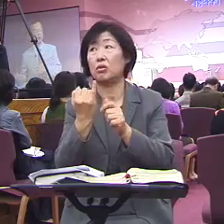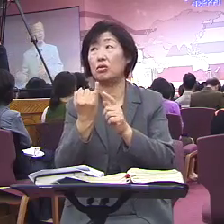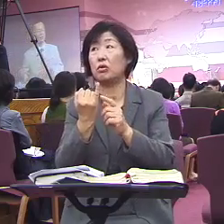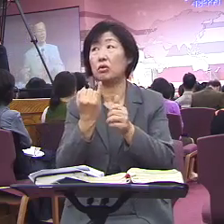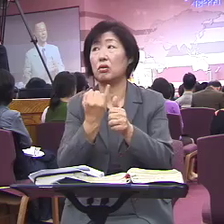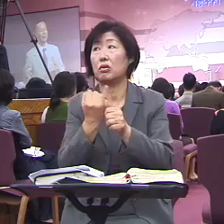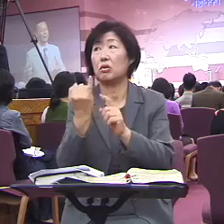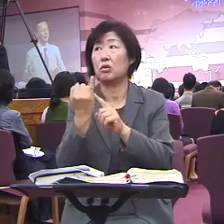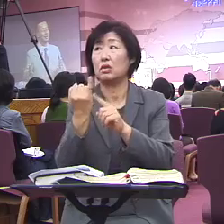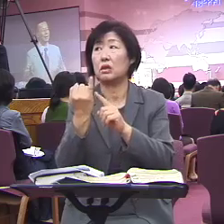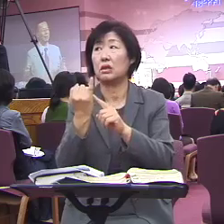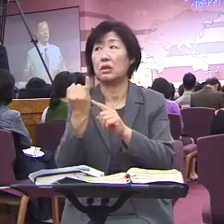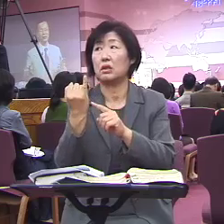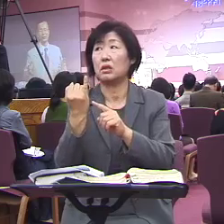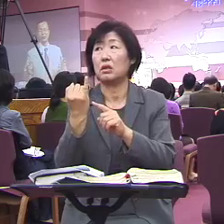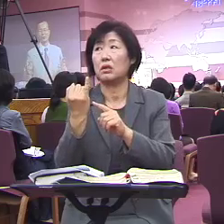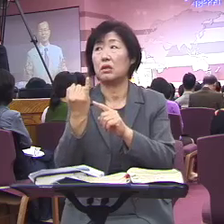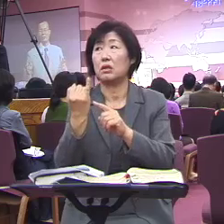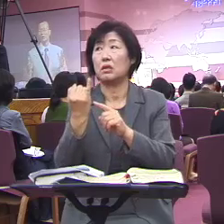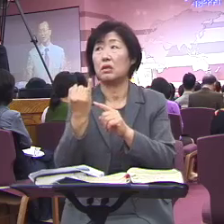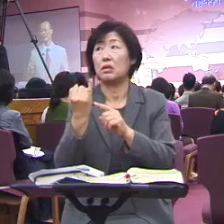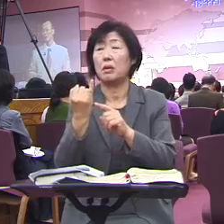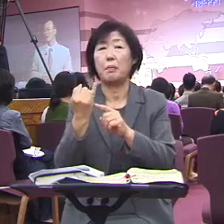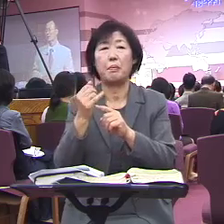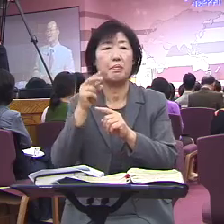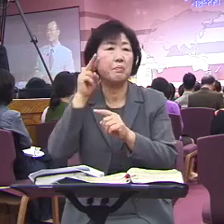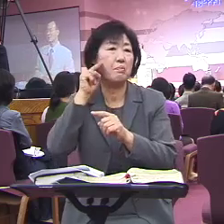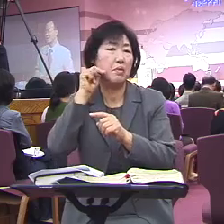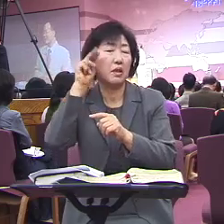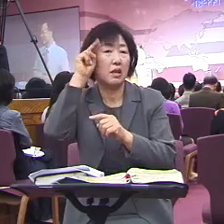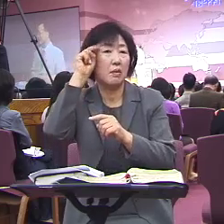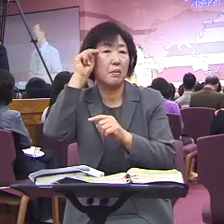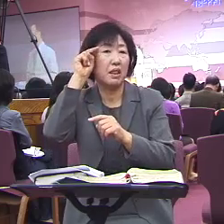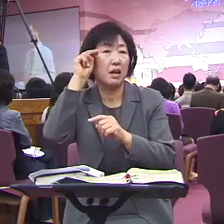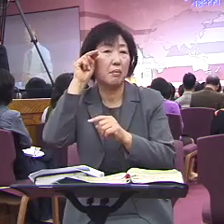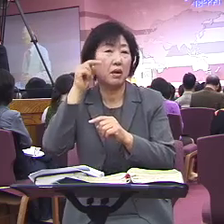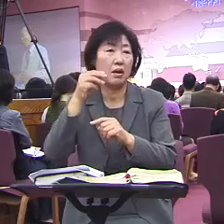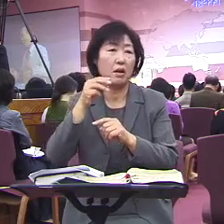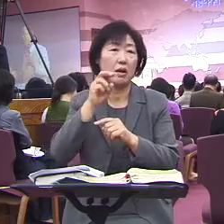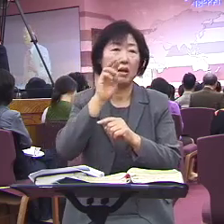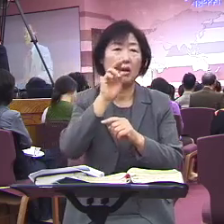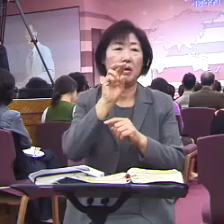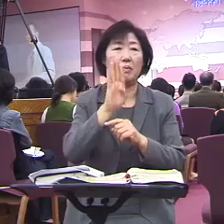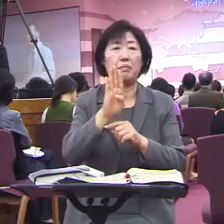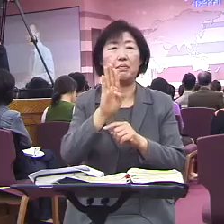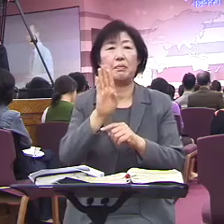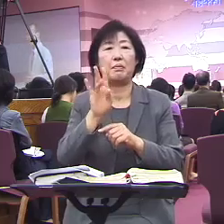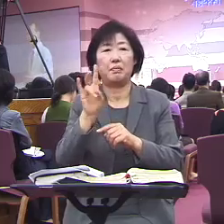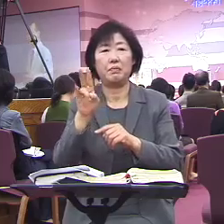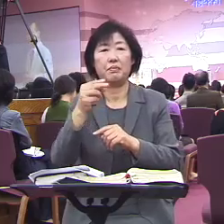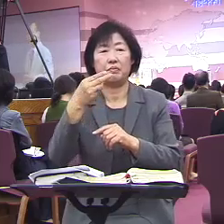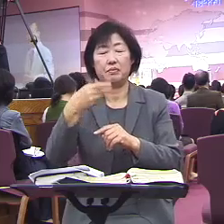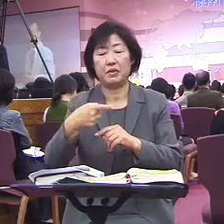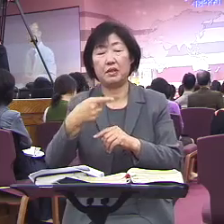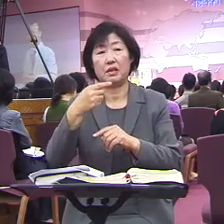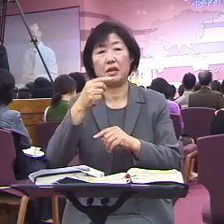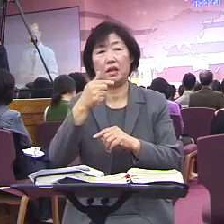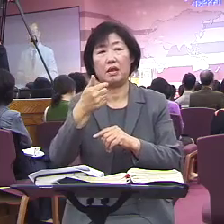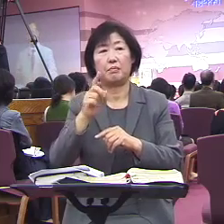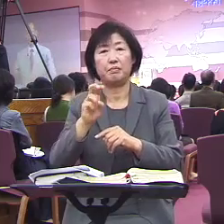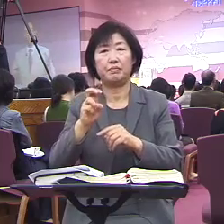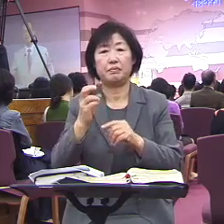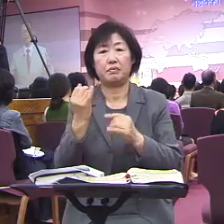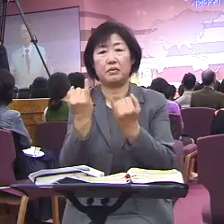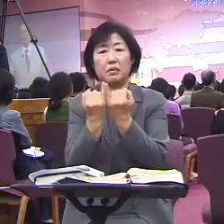같이 살고 있는 자매는 그 베트남 그 자매였기 때문에 처음으로 예수님을 접하게 되었고요.